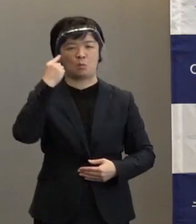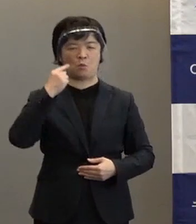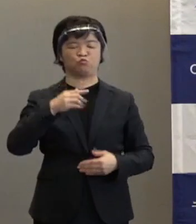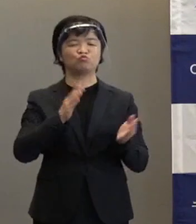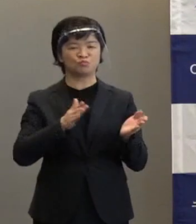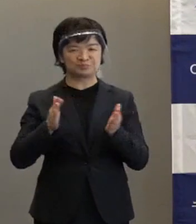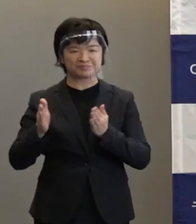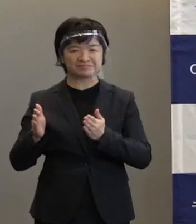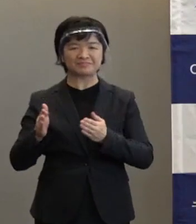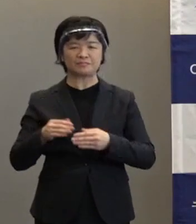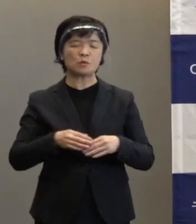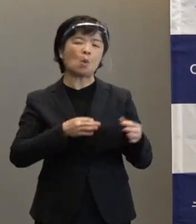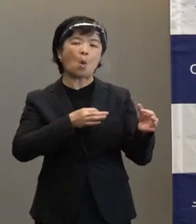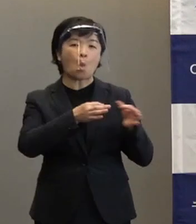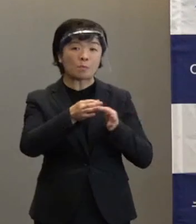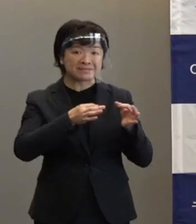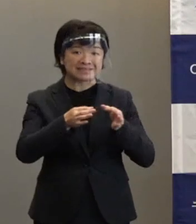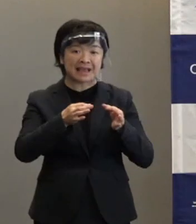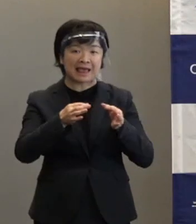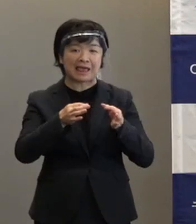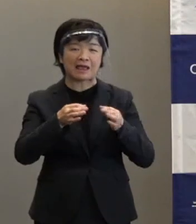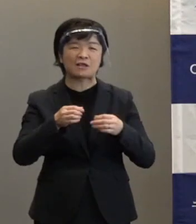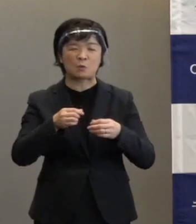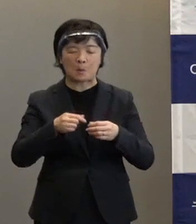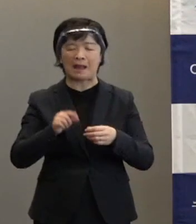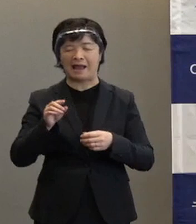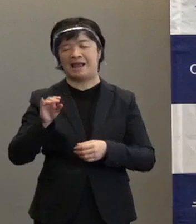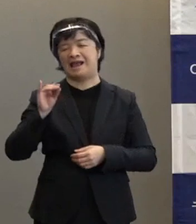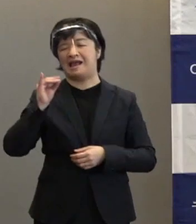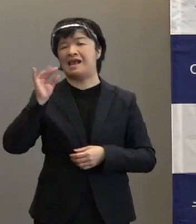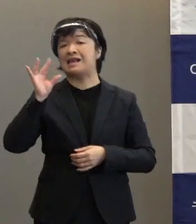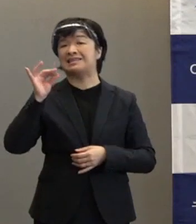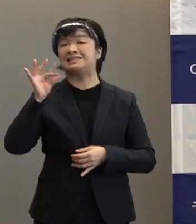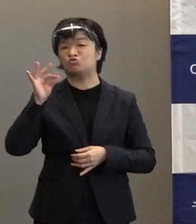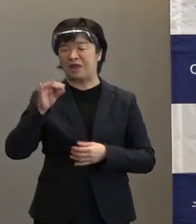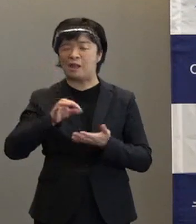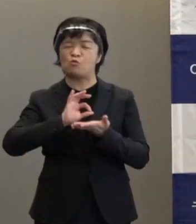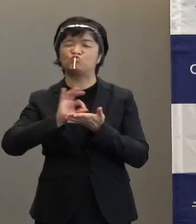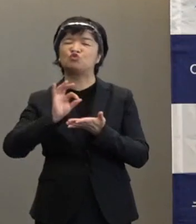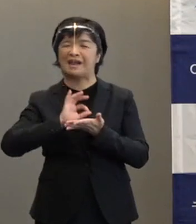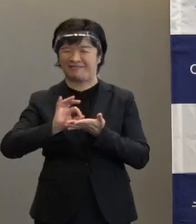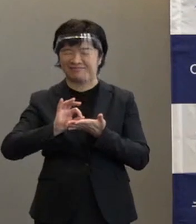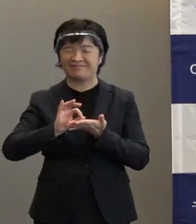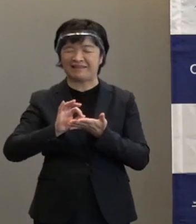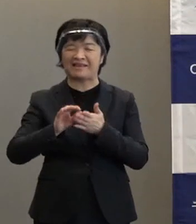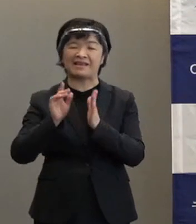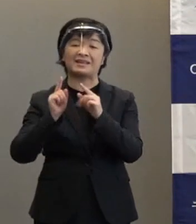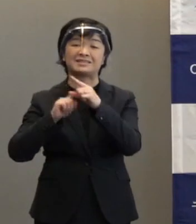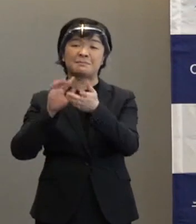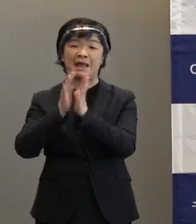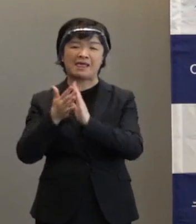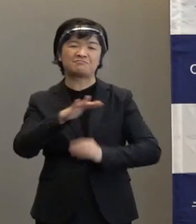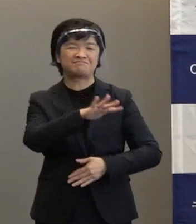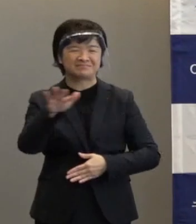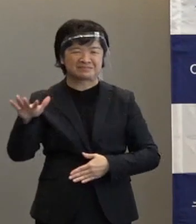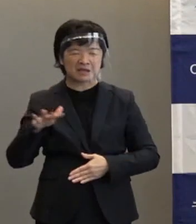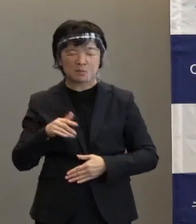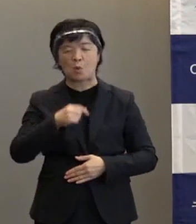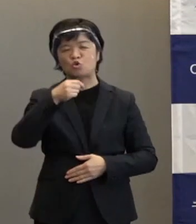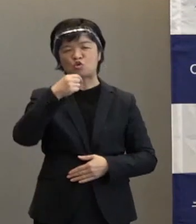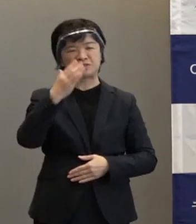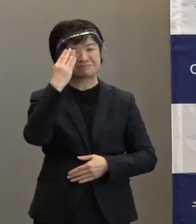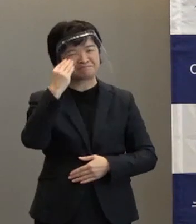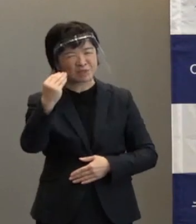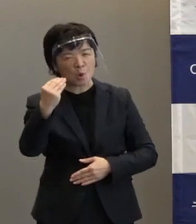またお店ですとかこうしたインスタグラムなどを通してですね、県外の方々にも、千葉県のこうした食の魅力について